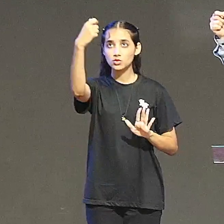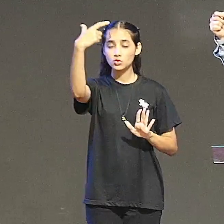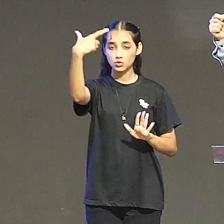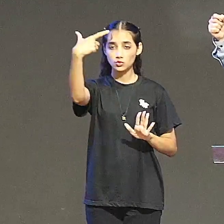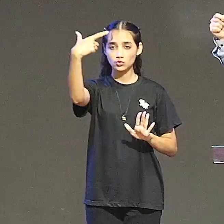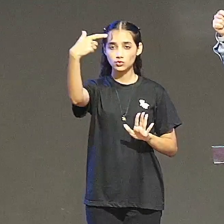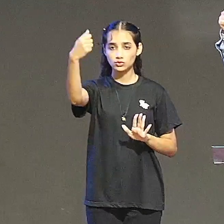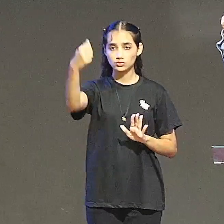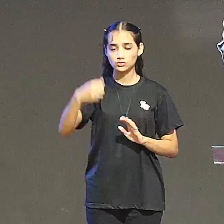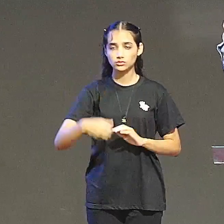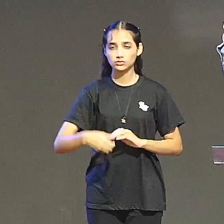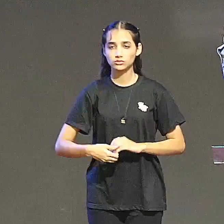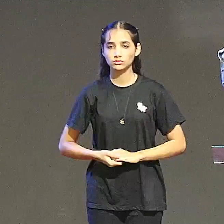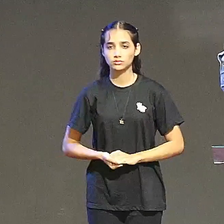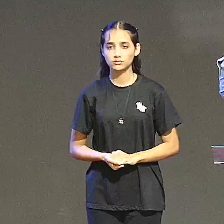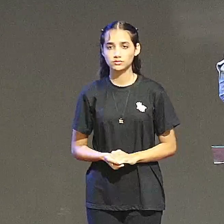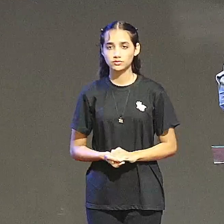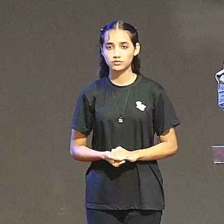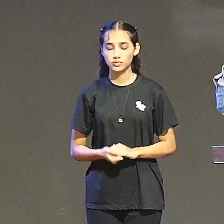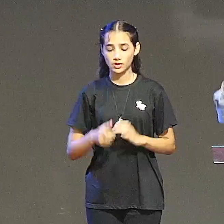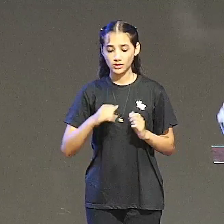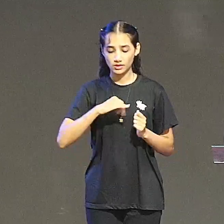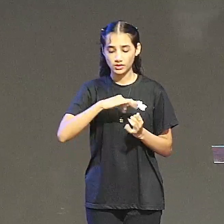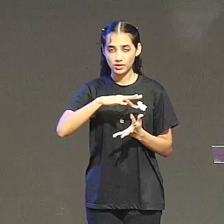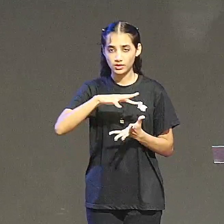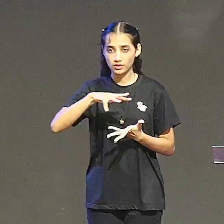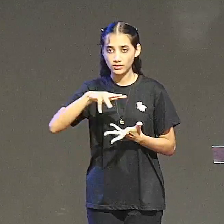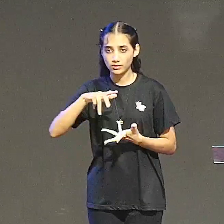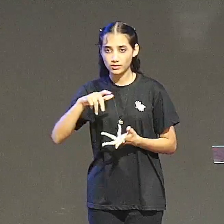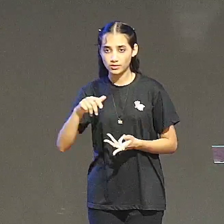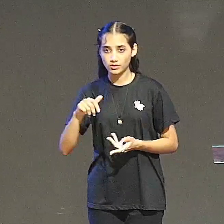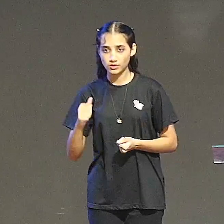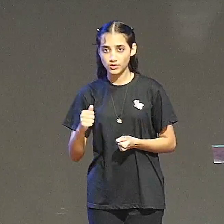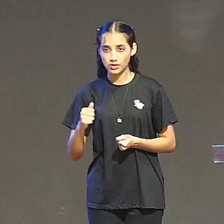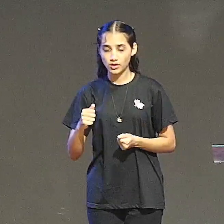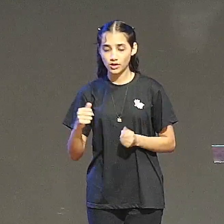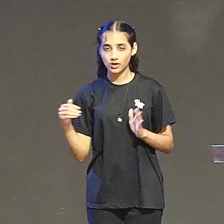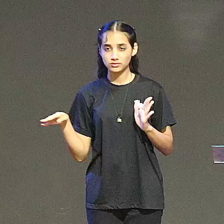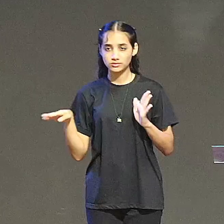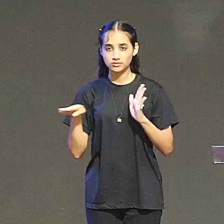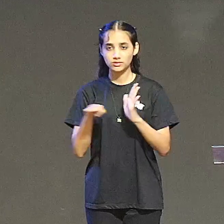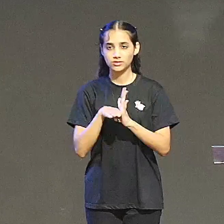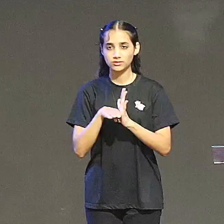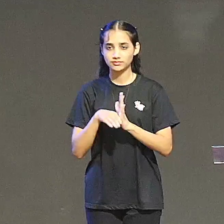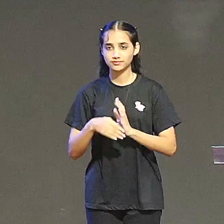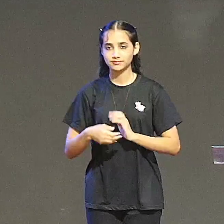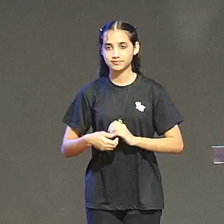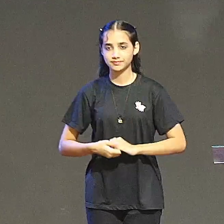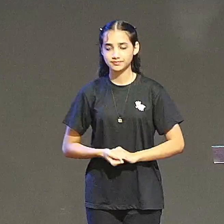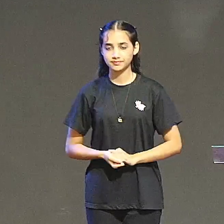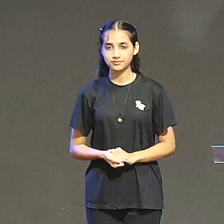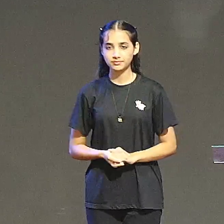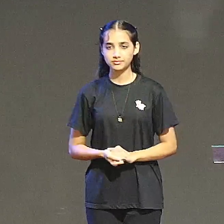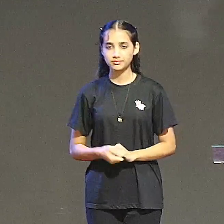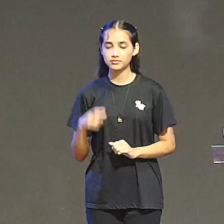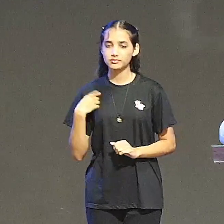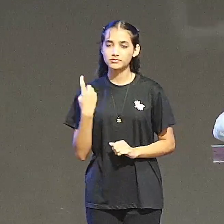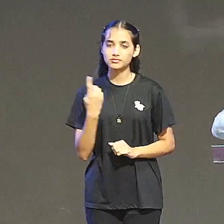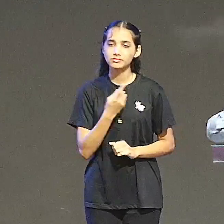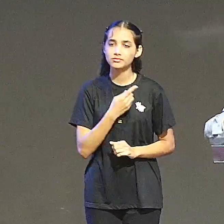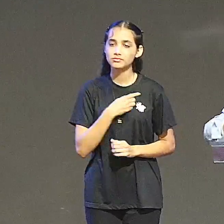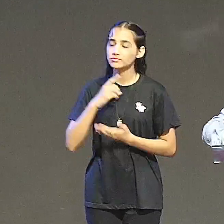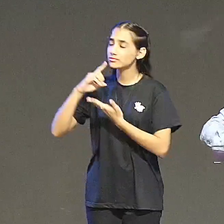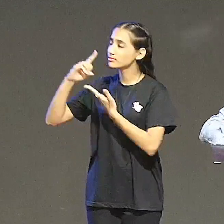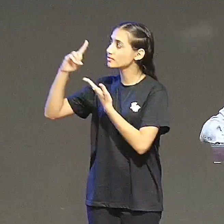luz Á tá chegando agora aqui pra gente o nosso Deus é chamado de o